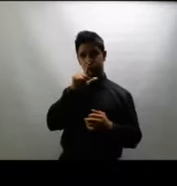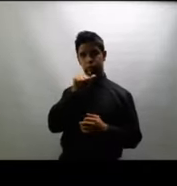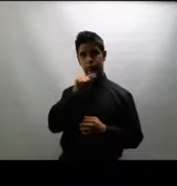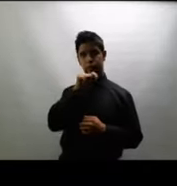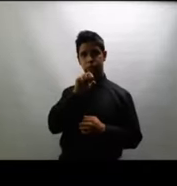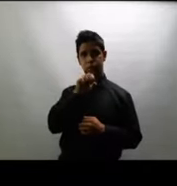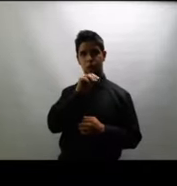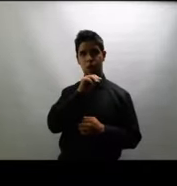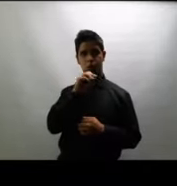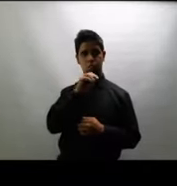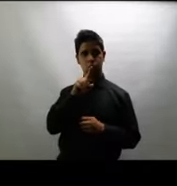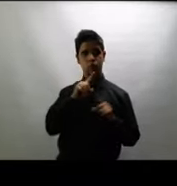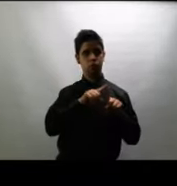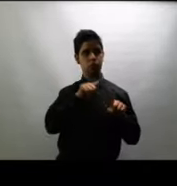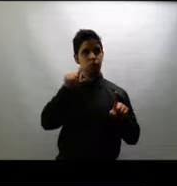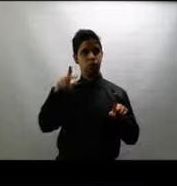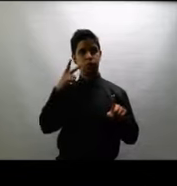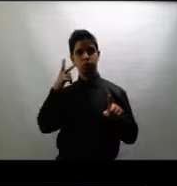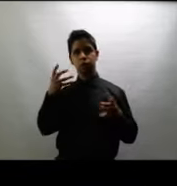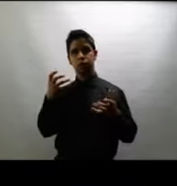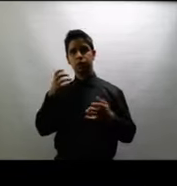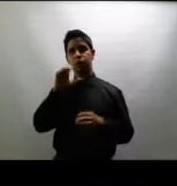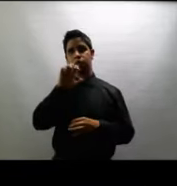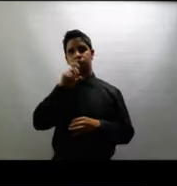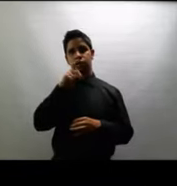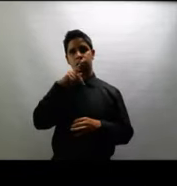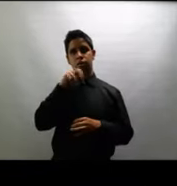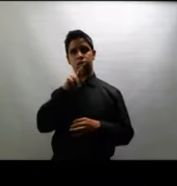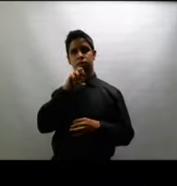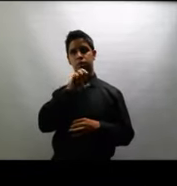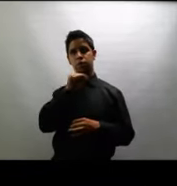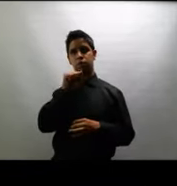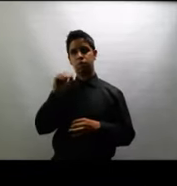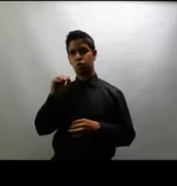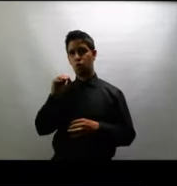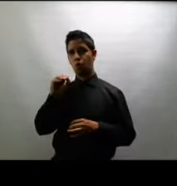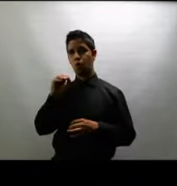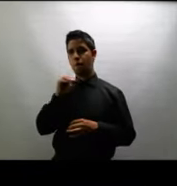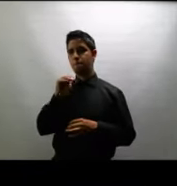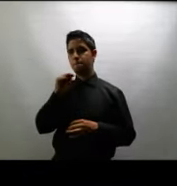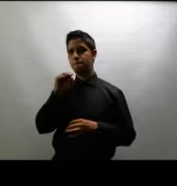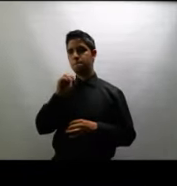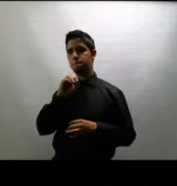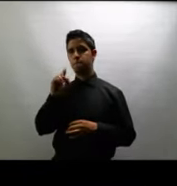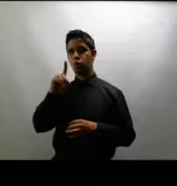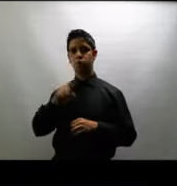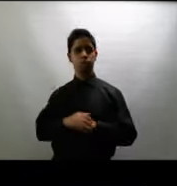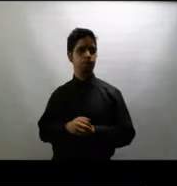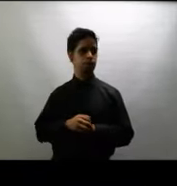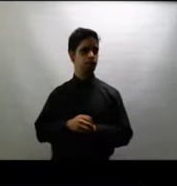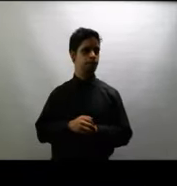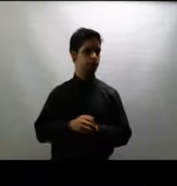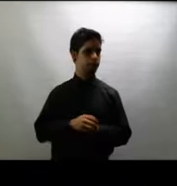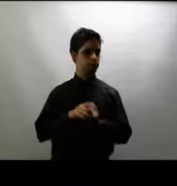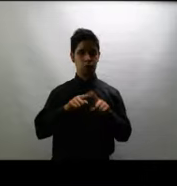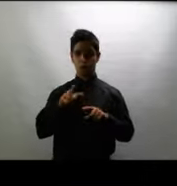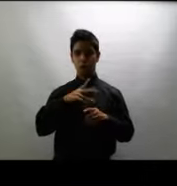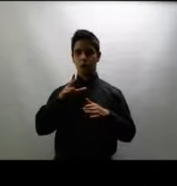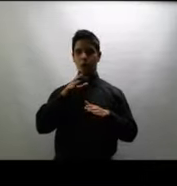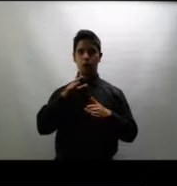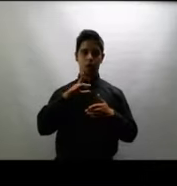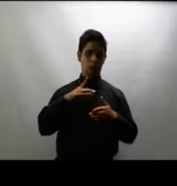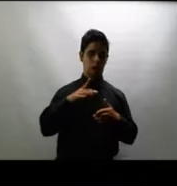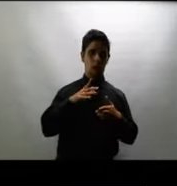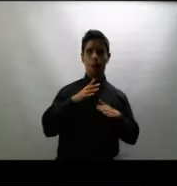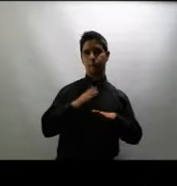escuchas esos números. Si quieres Espresso Mood, como un menú. ¿Tiene qué pasa? Las canciones que yo saqué,